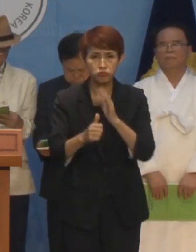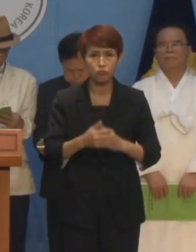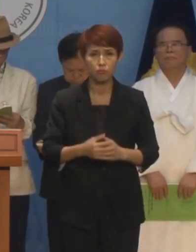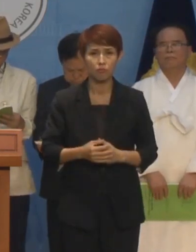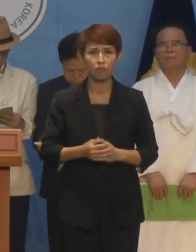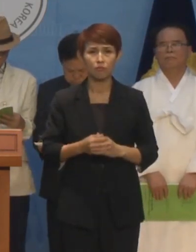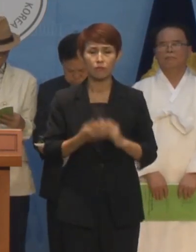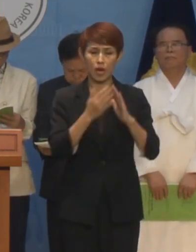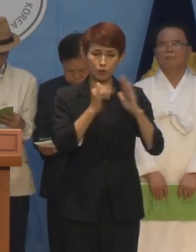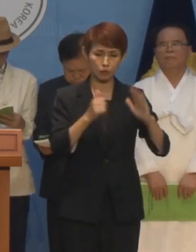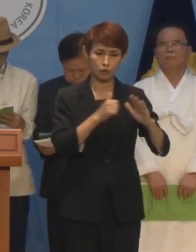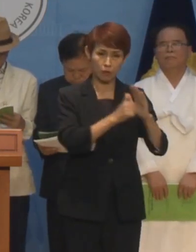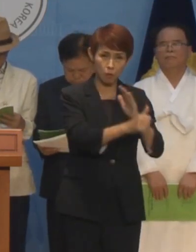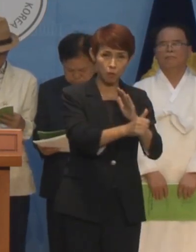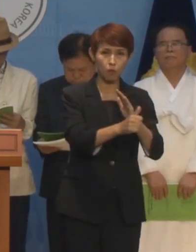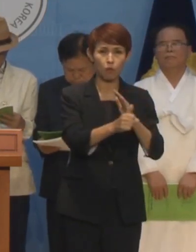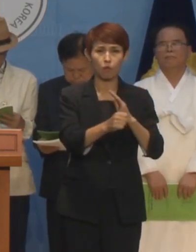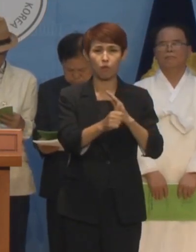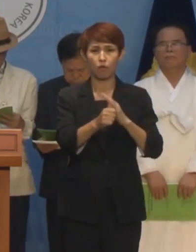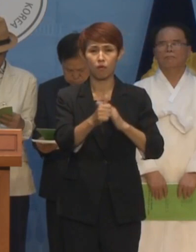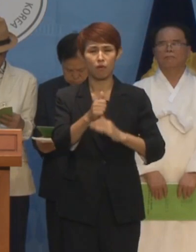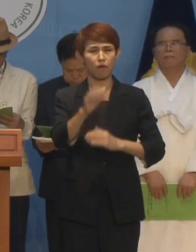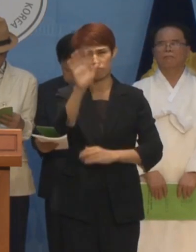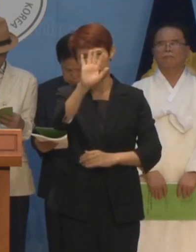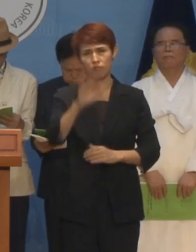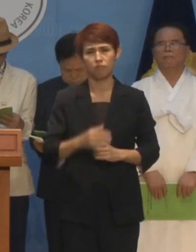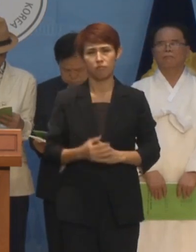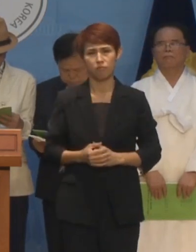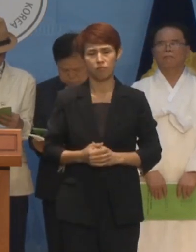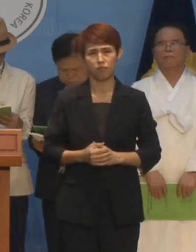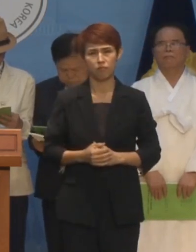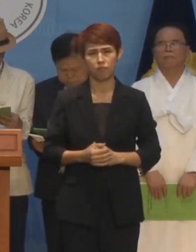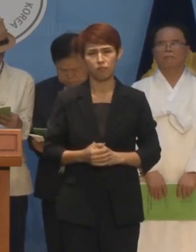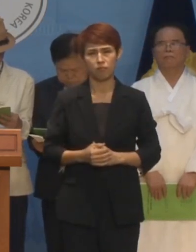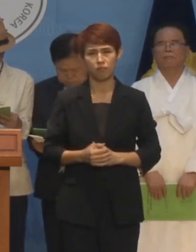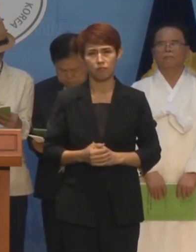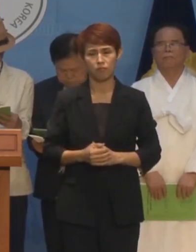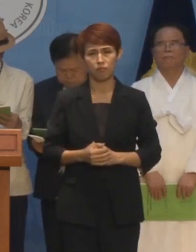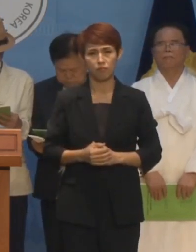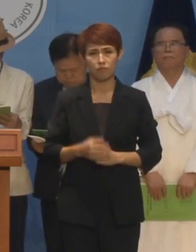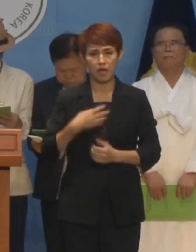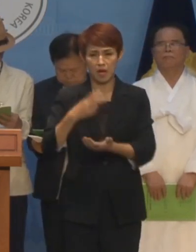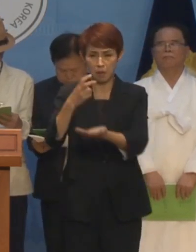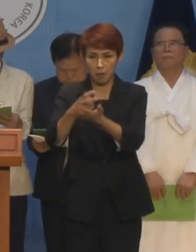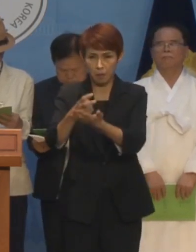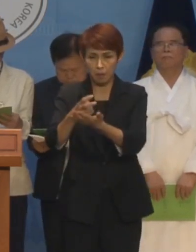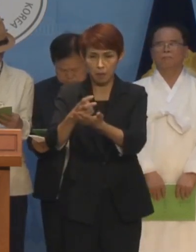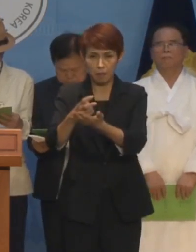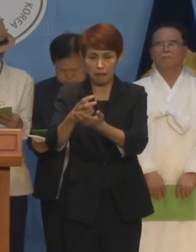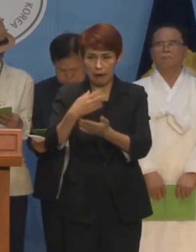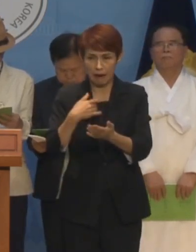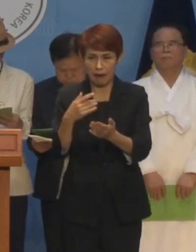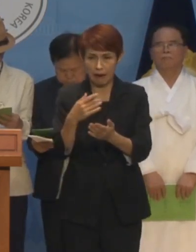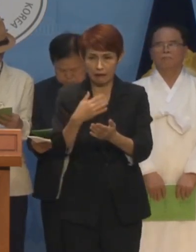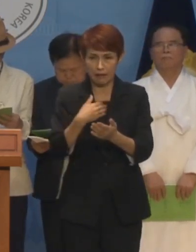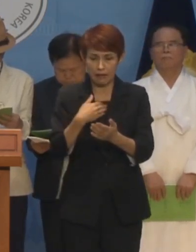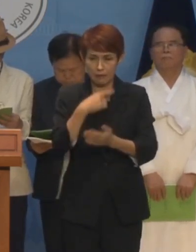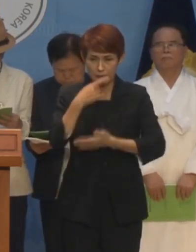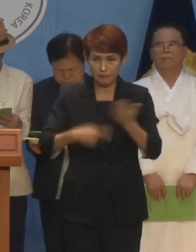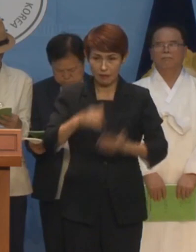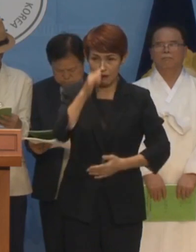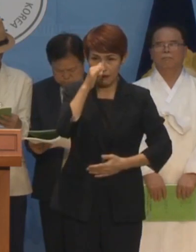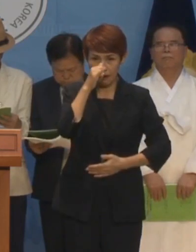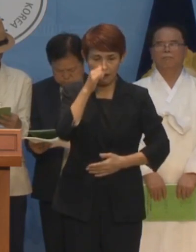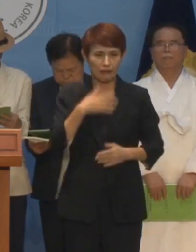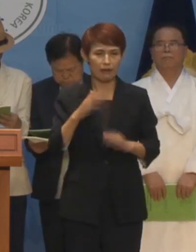가문의 대표나 집안의 대표가 아니다. 자기가 그 법률에 해당된다고 빠지는 것은 자신의 책무를